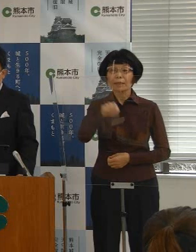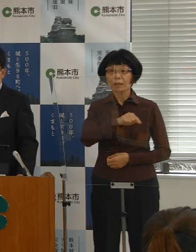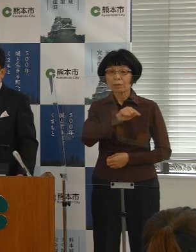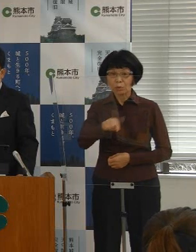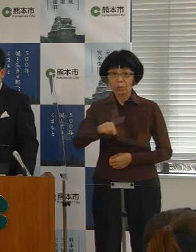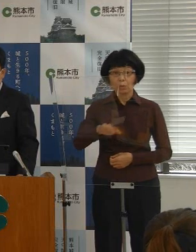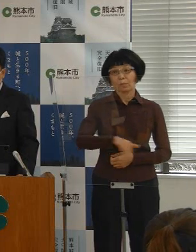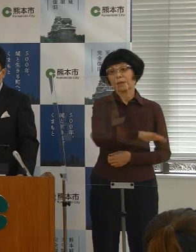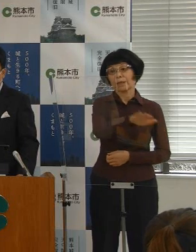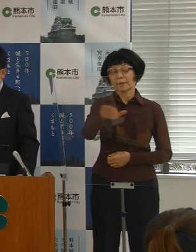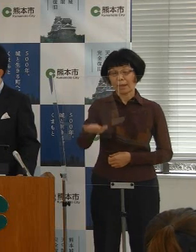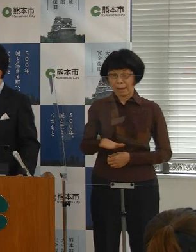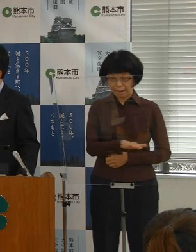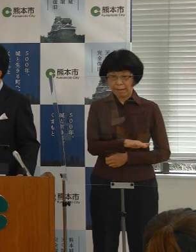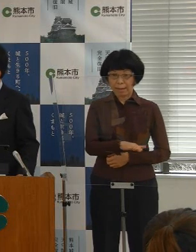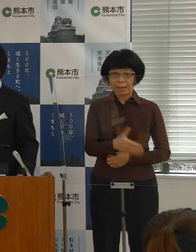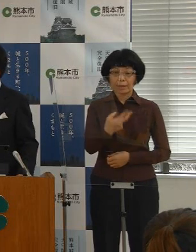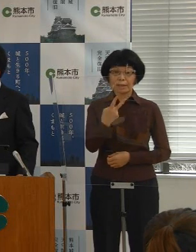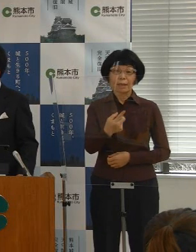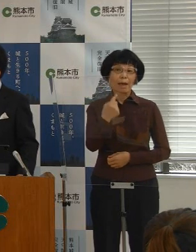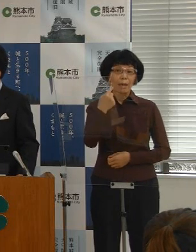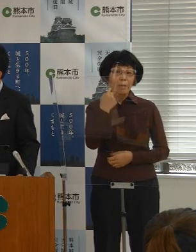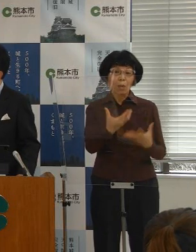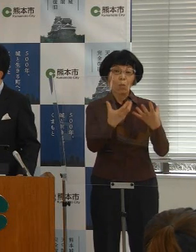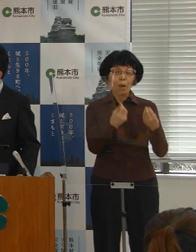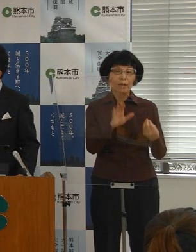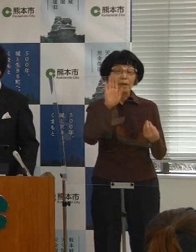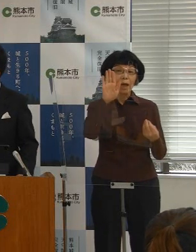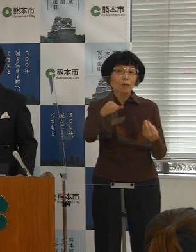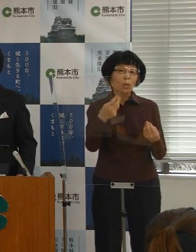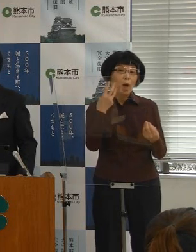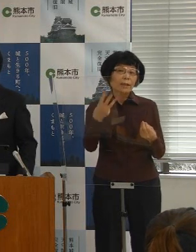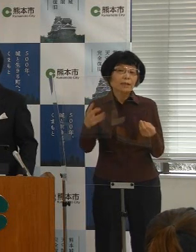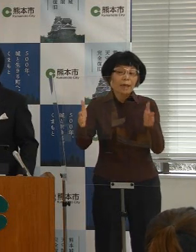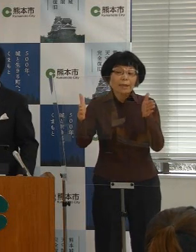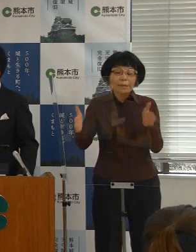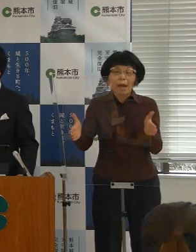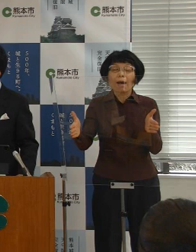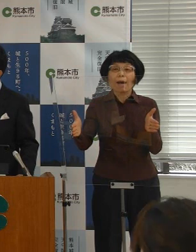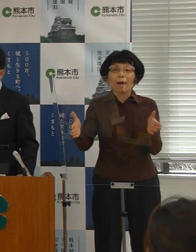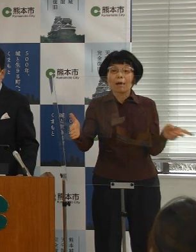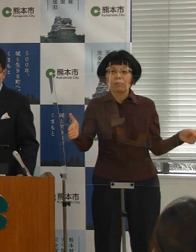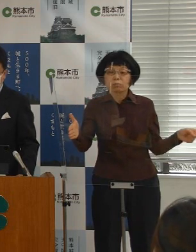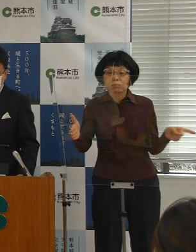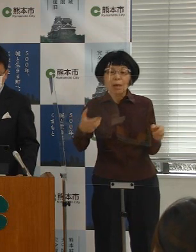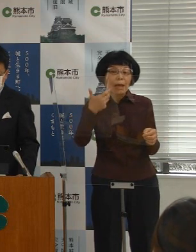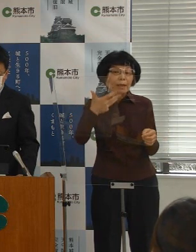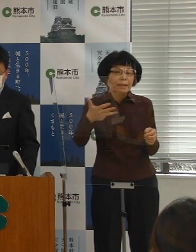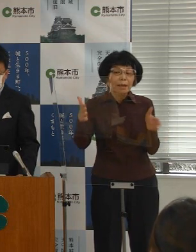2回目のワクチン接種から8ヶ月、おおむね8ヶ月が経過をした